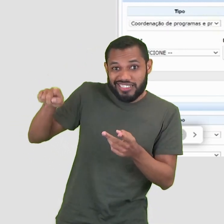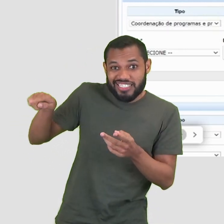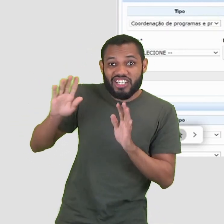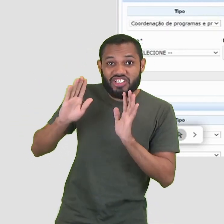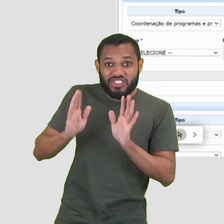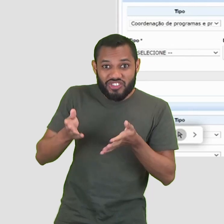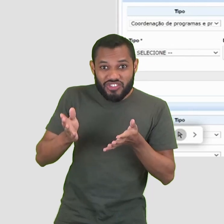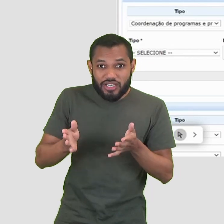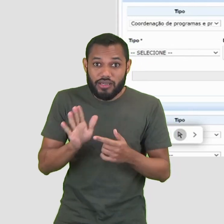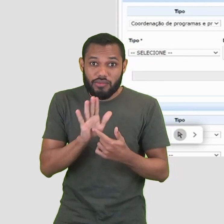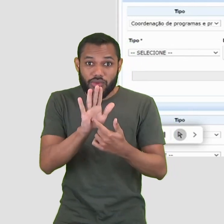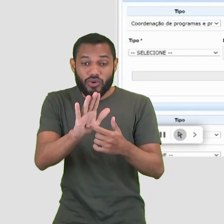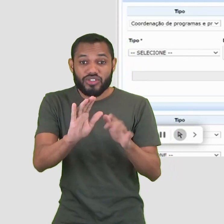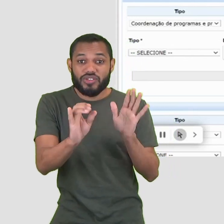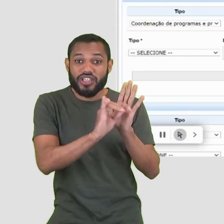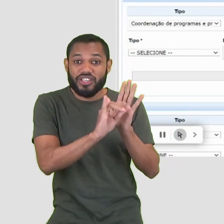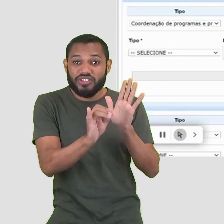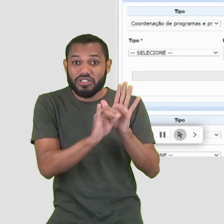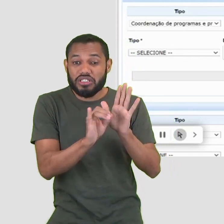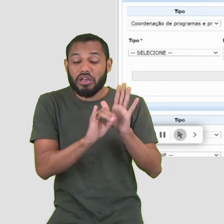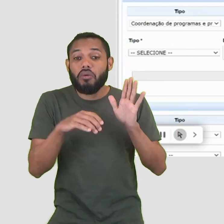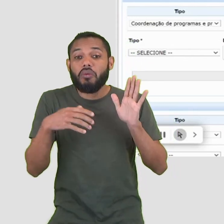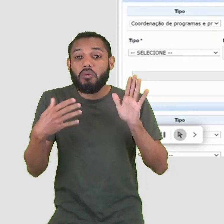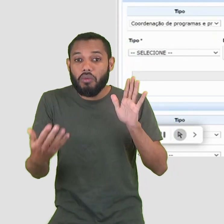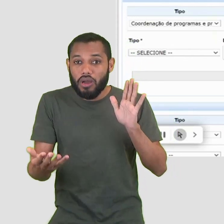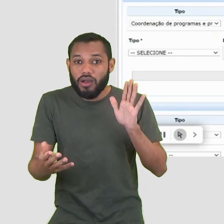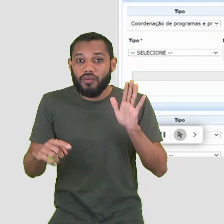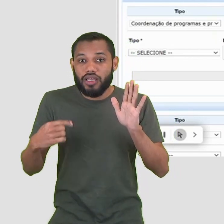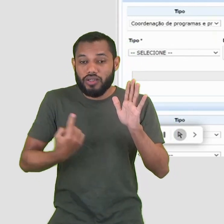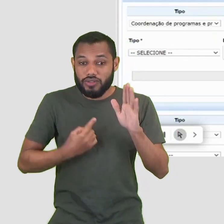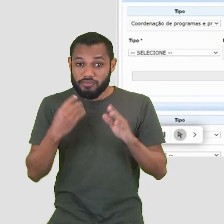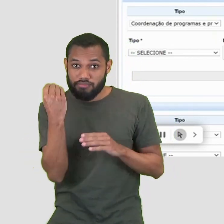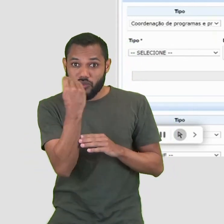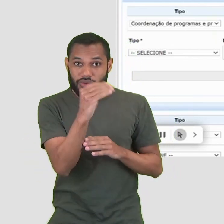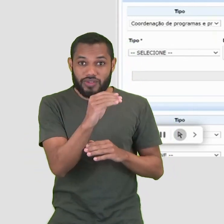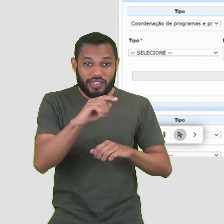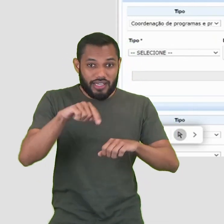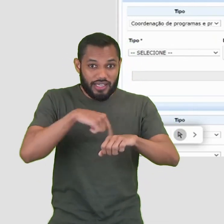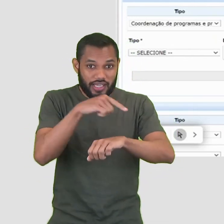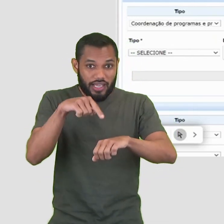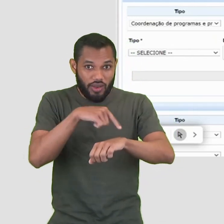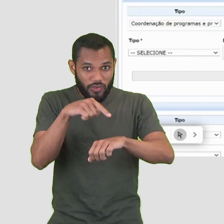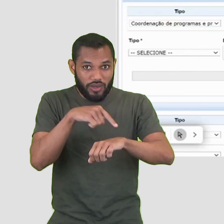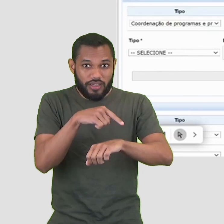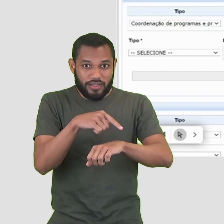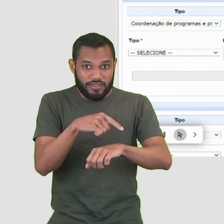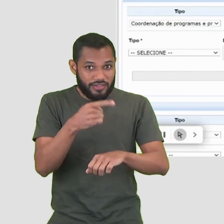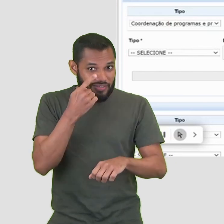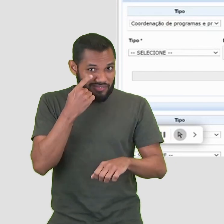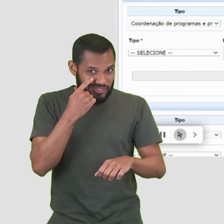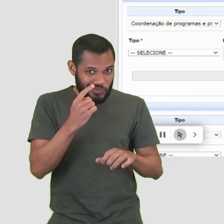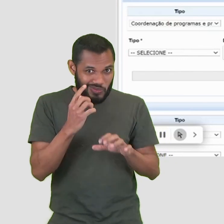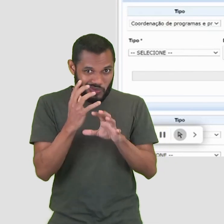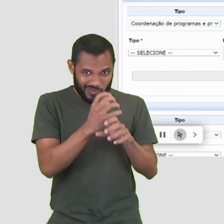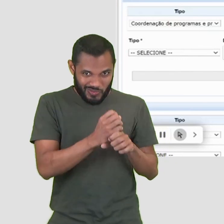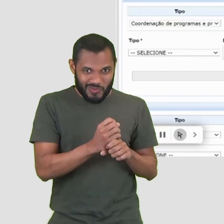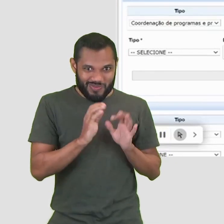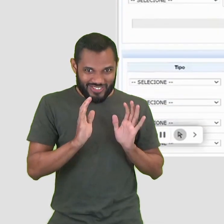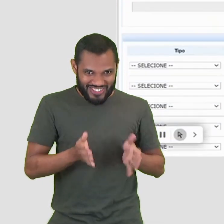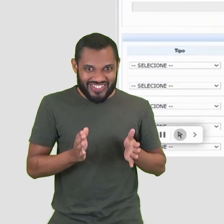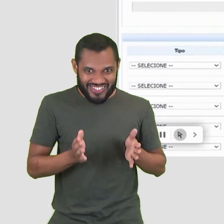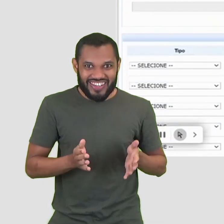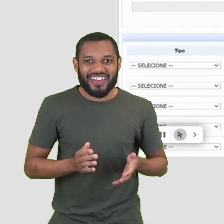trazendo qual edital, e a gente vai lançar aqui a carga horária. Vejam que passou a computar aqui.